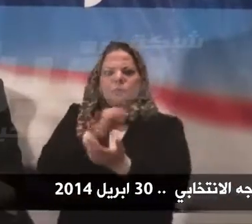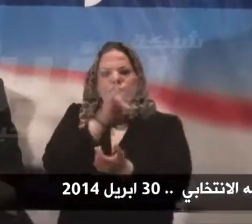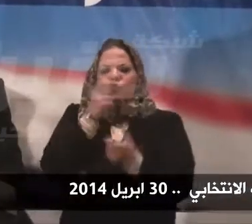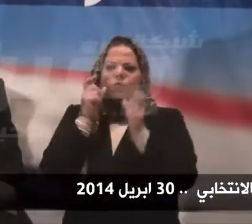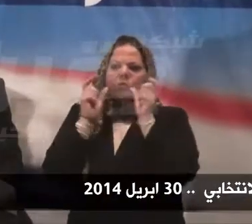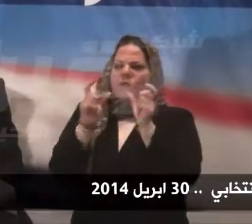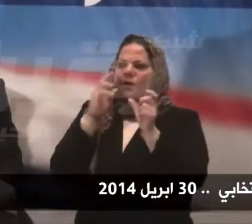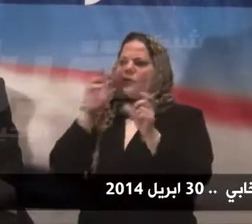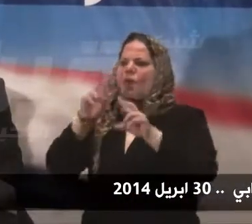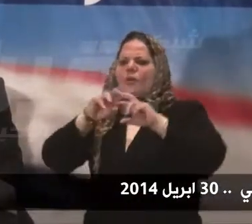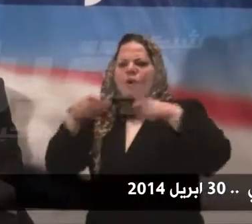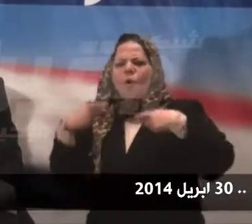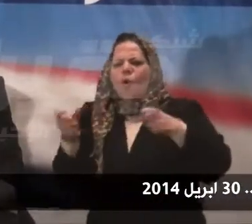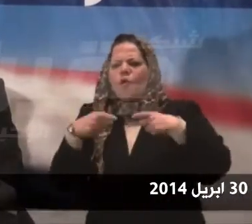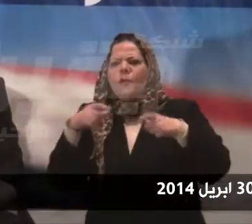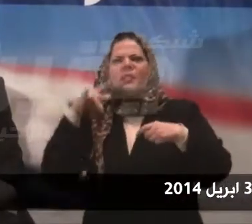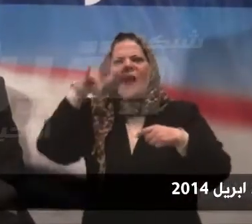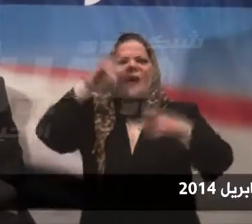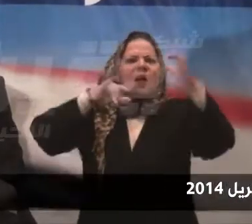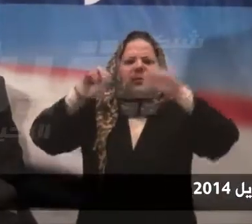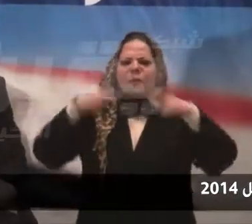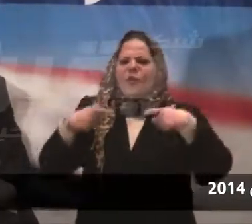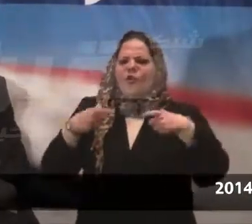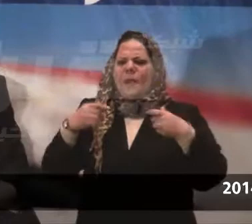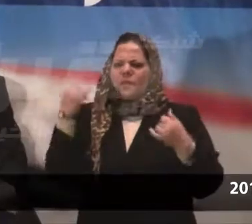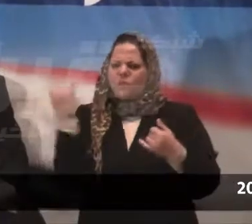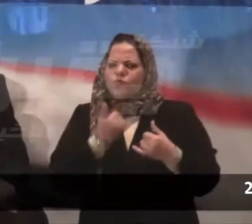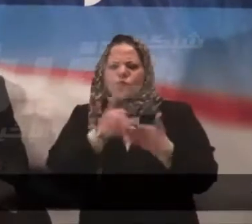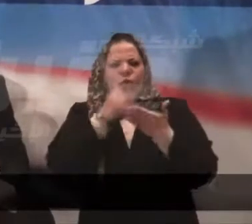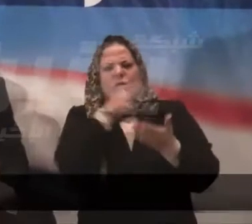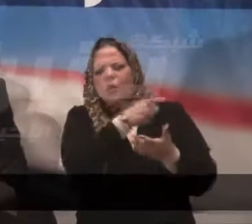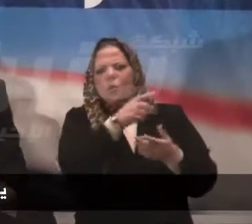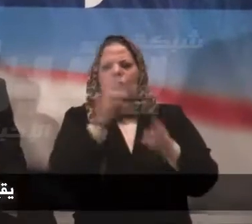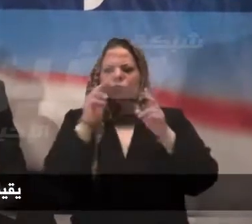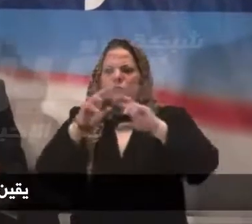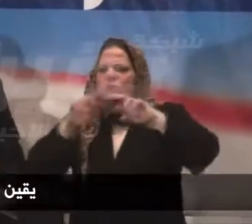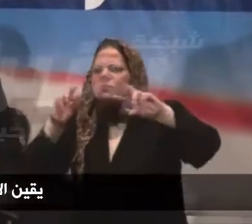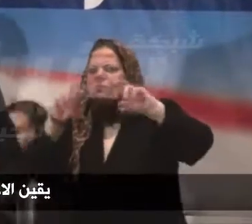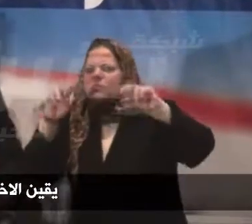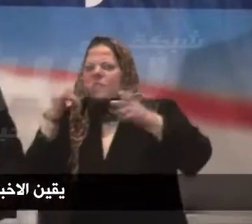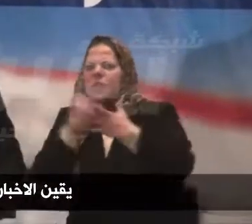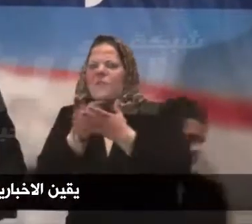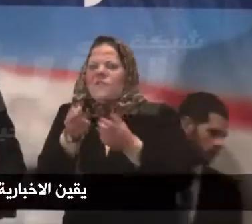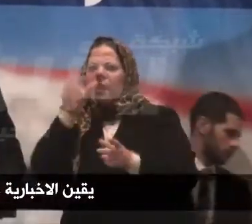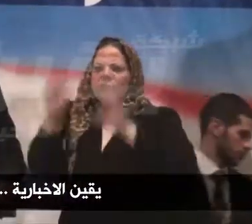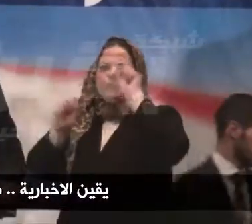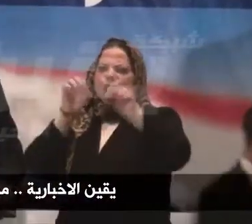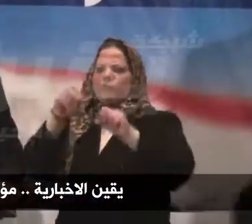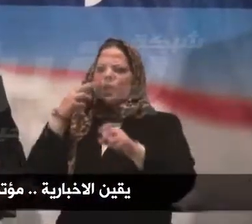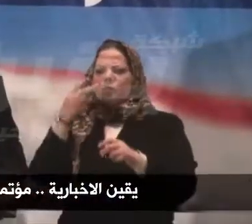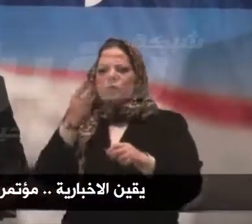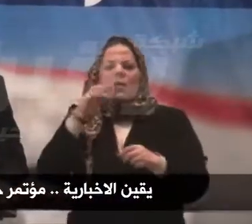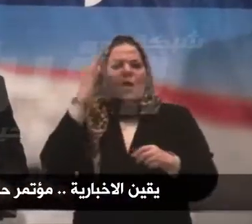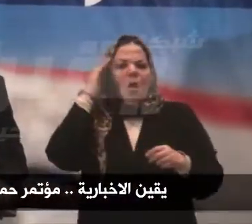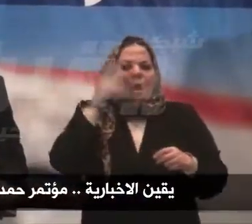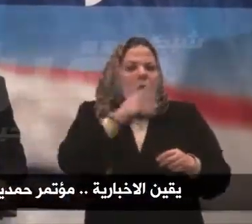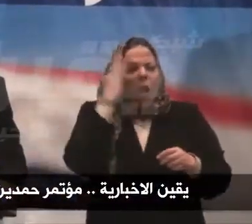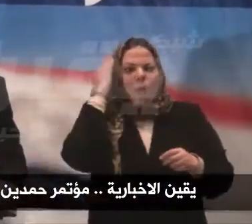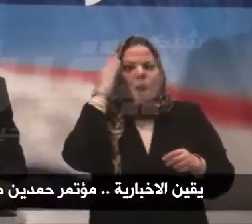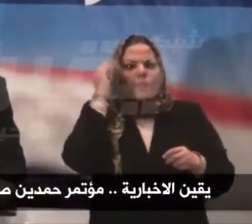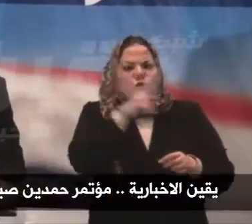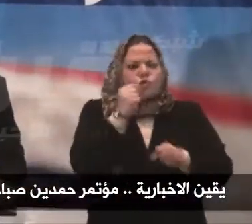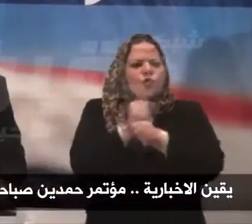الفني والتكنولوجي اللازم، وتطوير منظومة البحث الجنائي والاستفادة من الخبرات الدولية في هذا